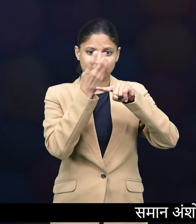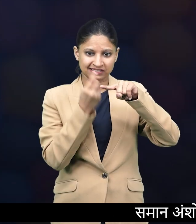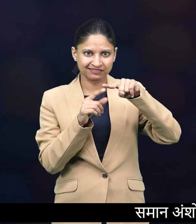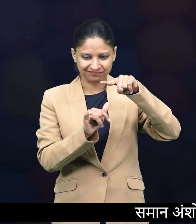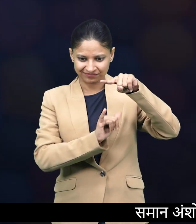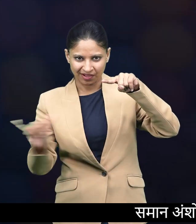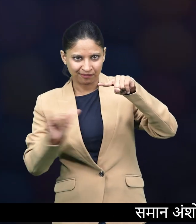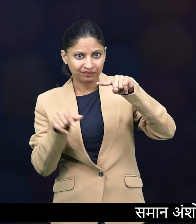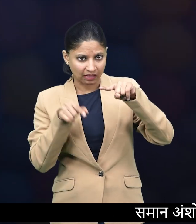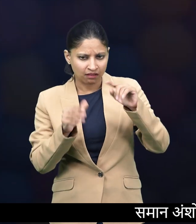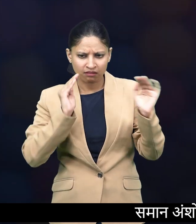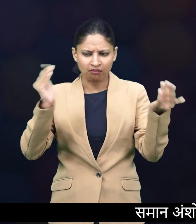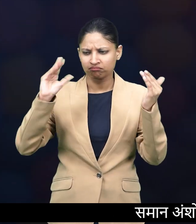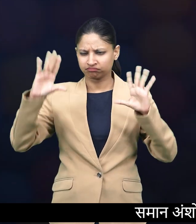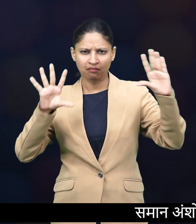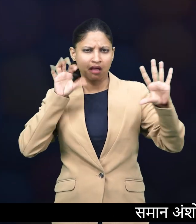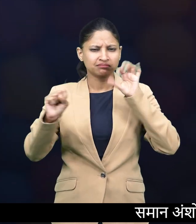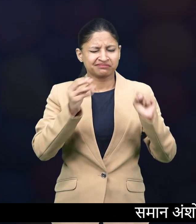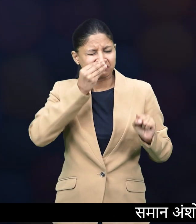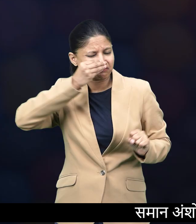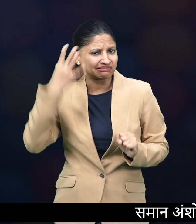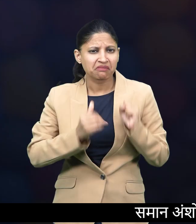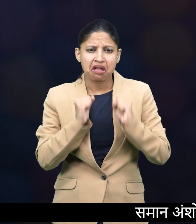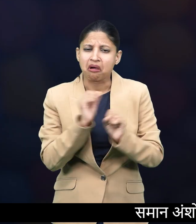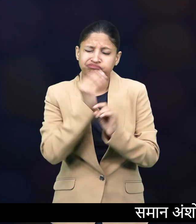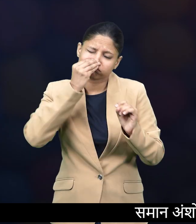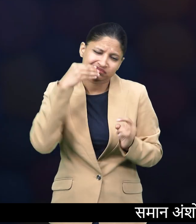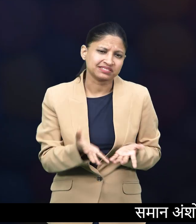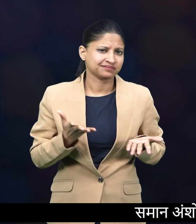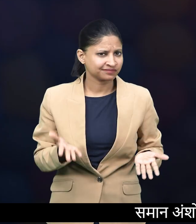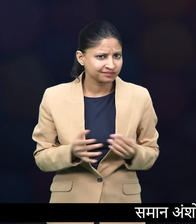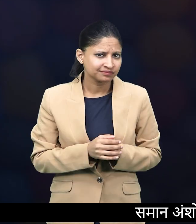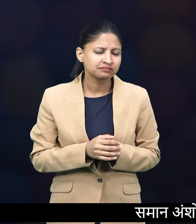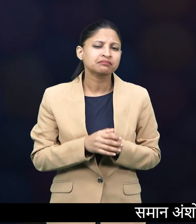समान अंशों की तुलना करना बहुत सरल है।